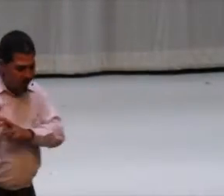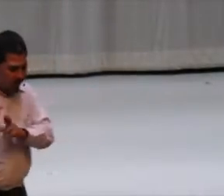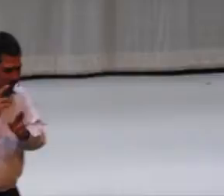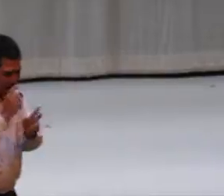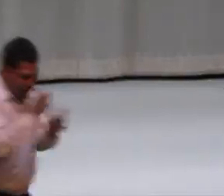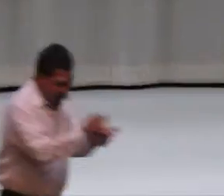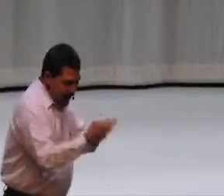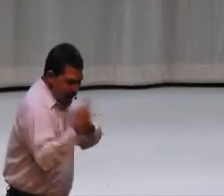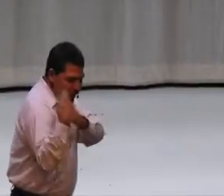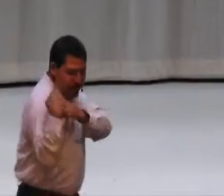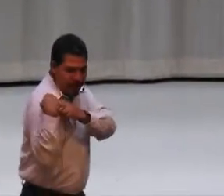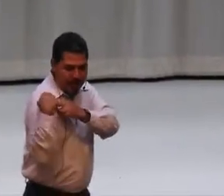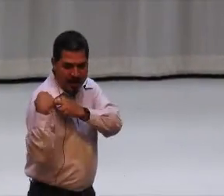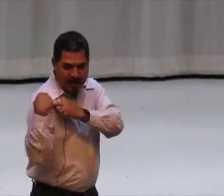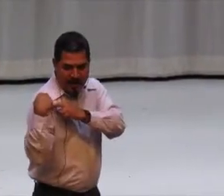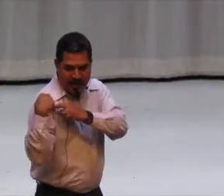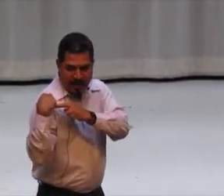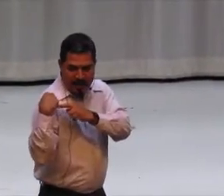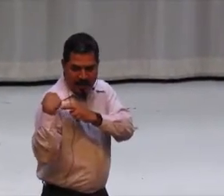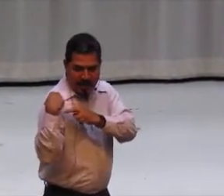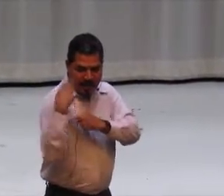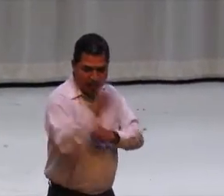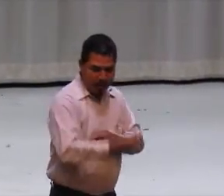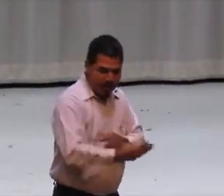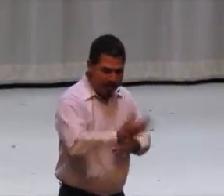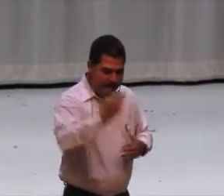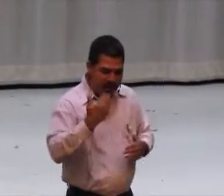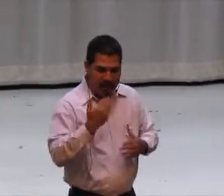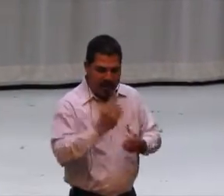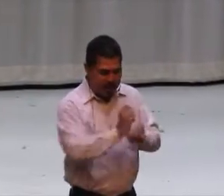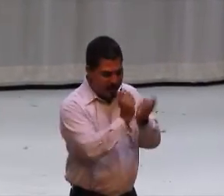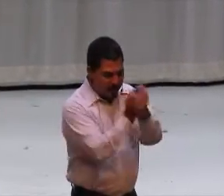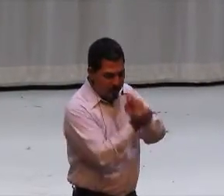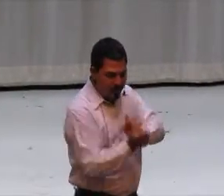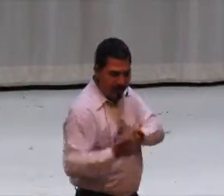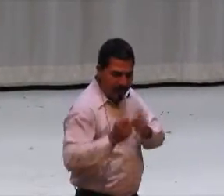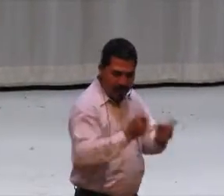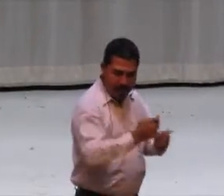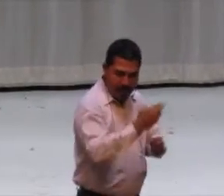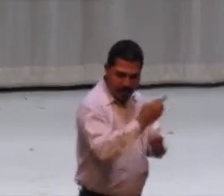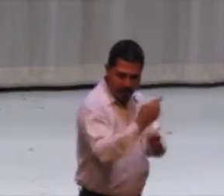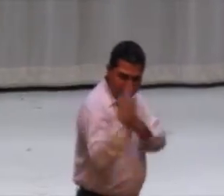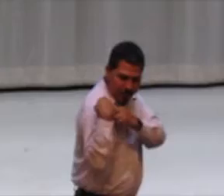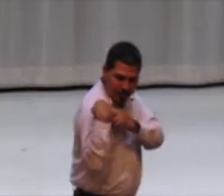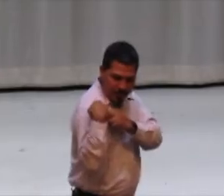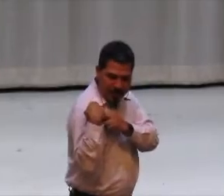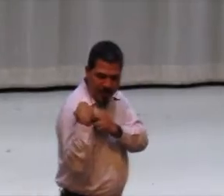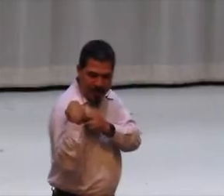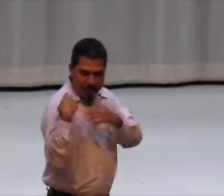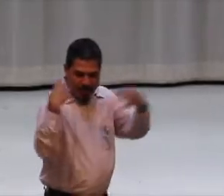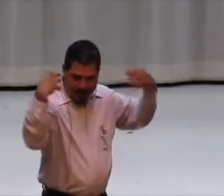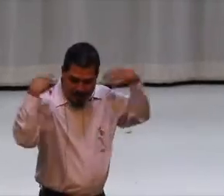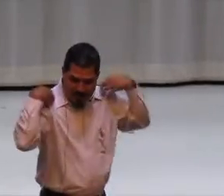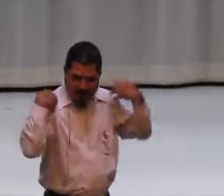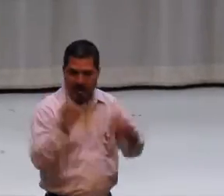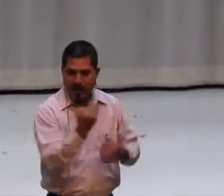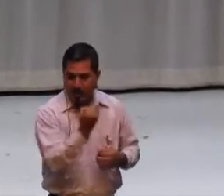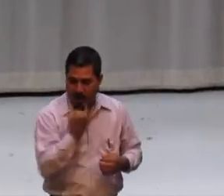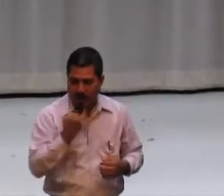dio la responsabilidad que Moisés tenía y cambió para darle la responsabilidad de líder para el